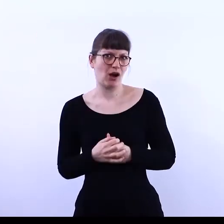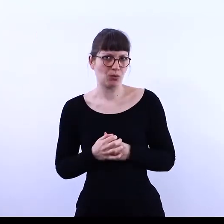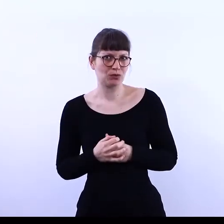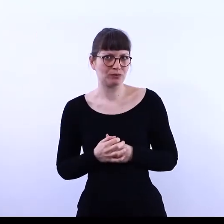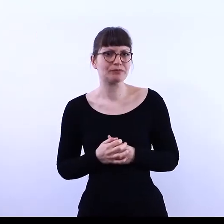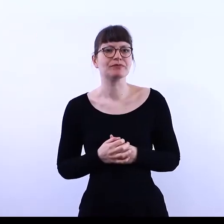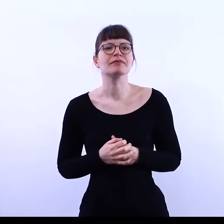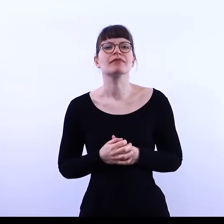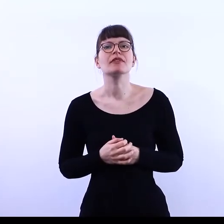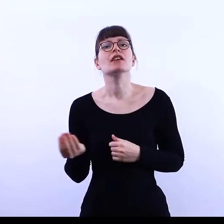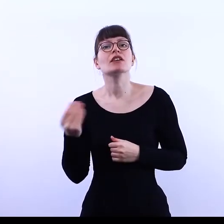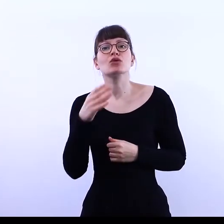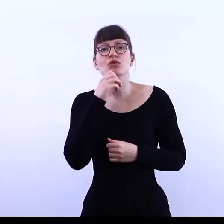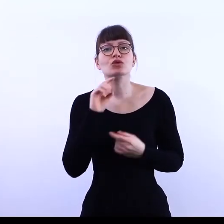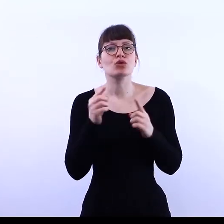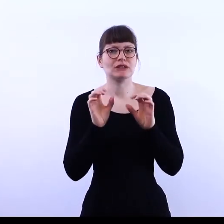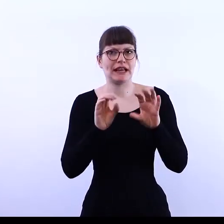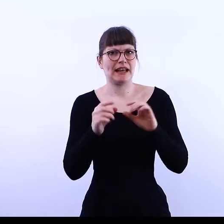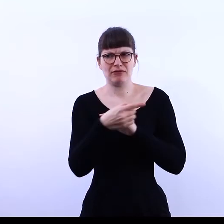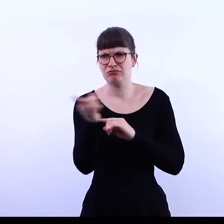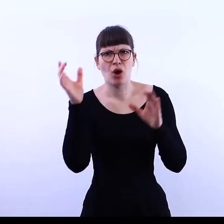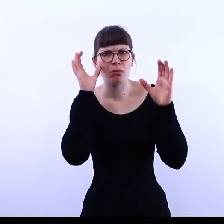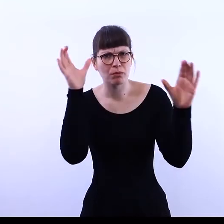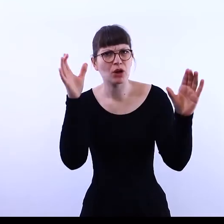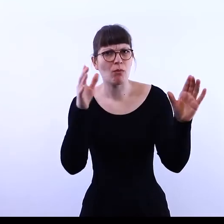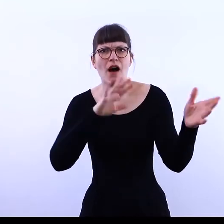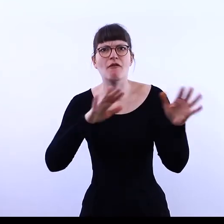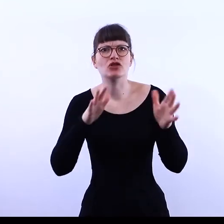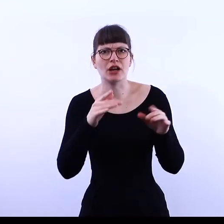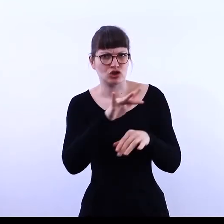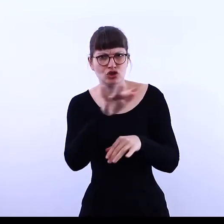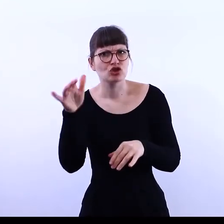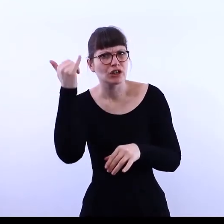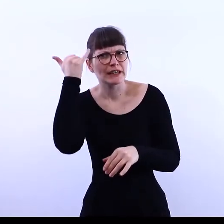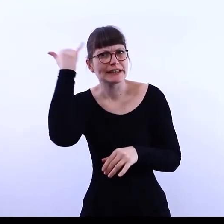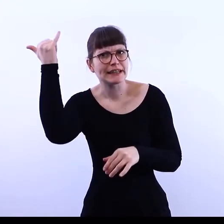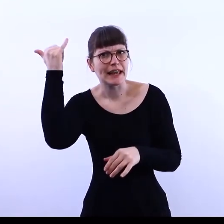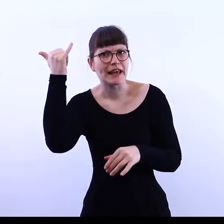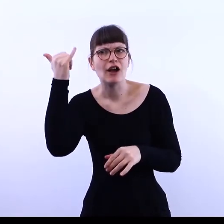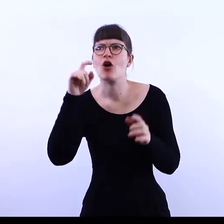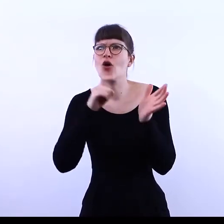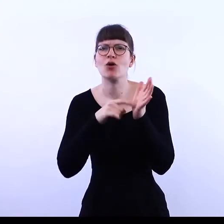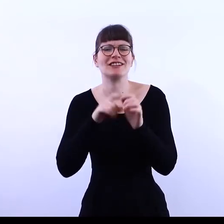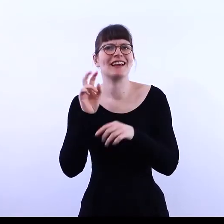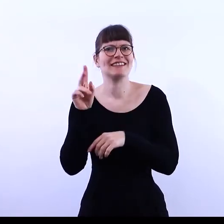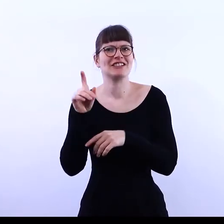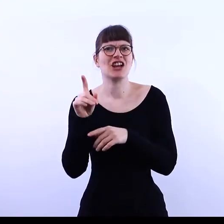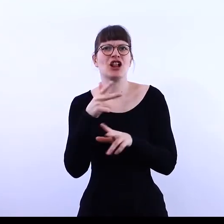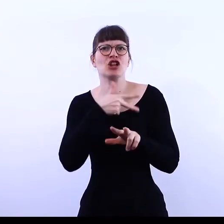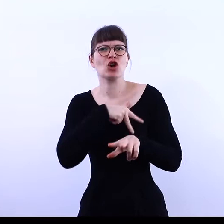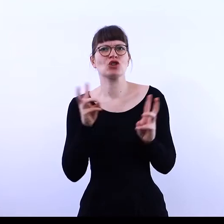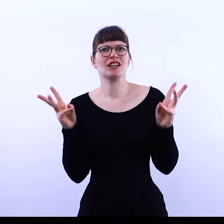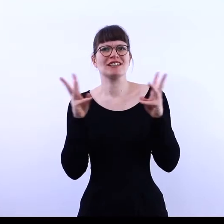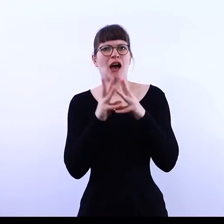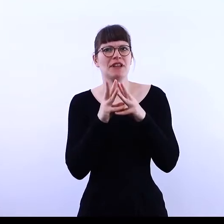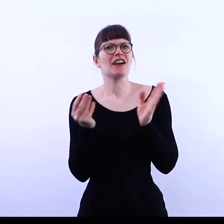ganz kurz was erklären. Viele im Publikum werden wahrscheinlich ein bisschen eine Ahnung haben, wenn sie beim Digital Social Summit dabei sind, haben sie vielleicht so eine